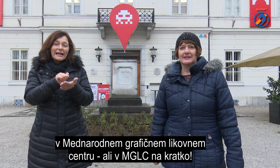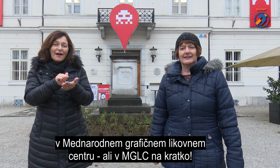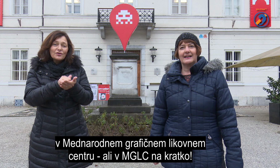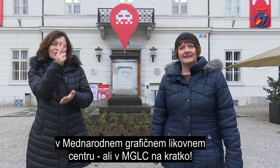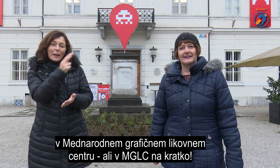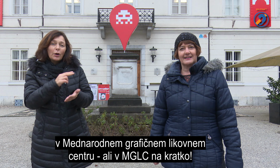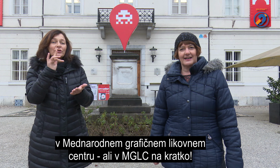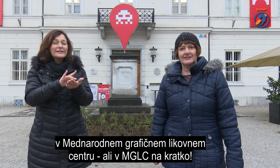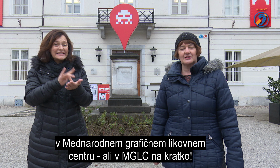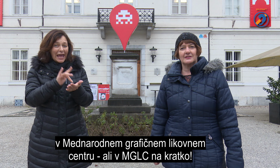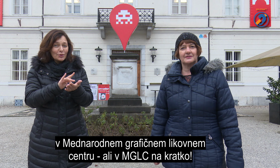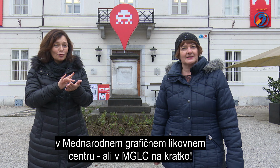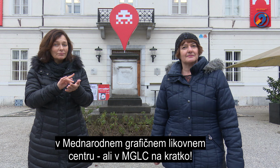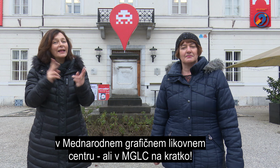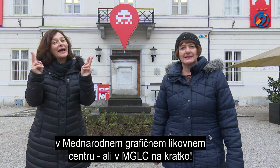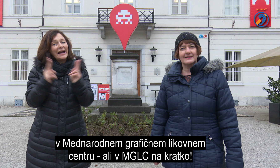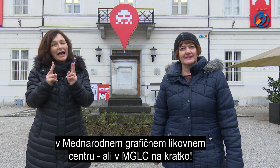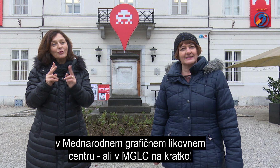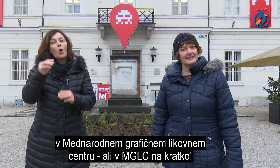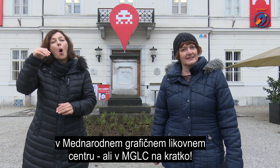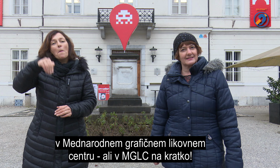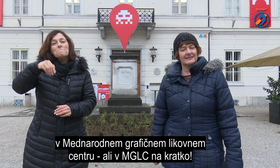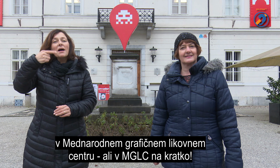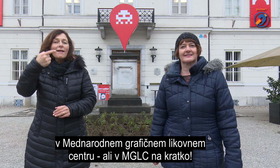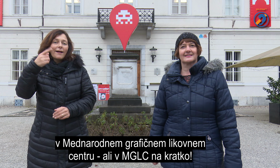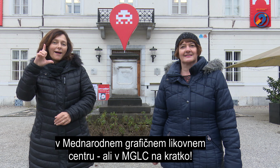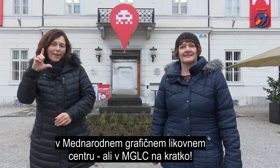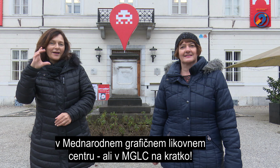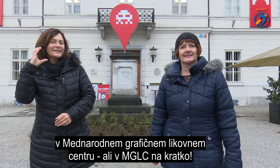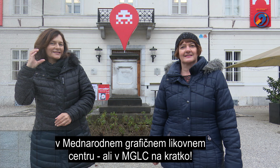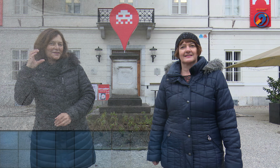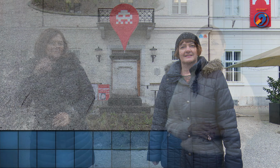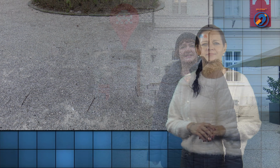centru ali na kratko v MGLC.